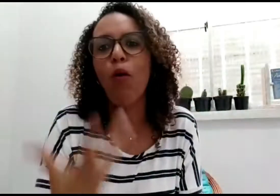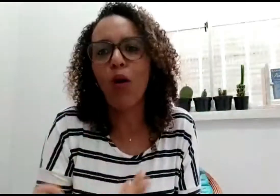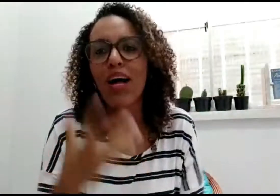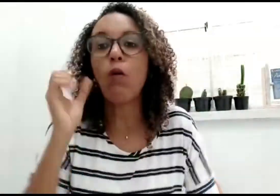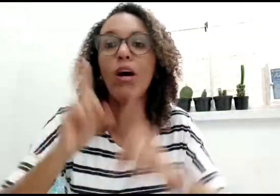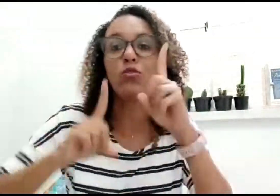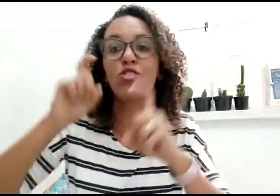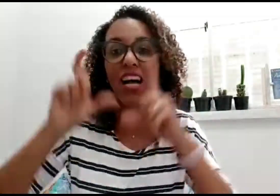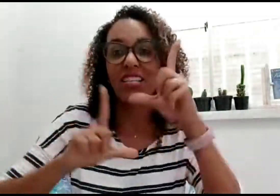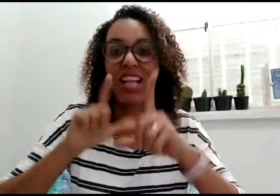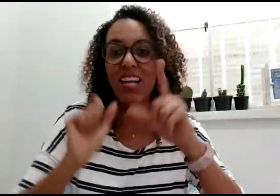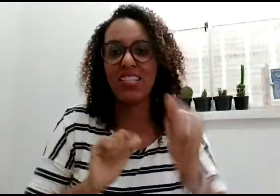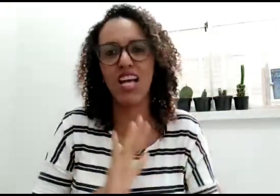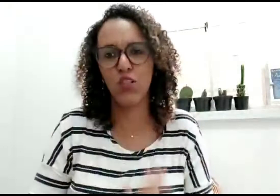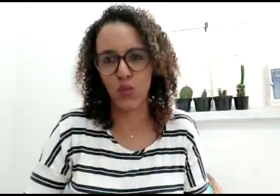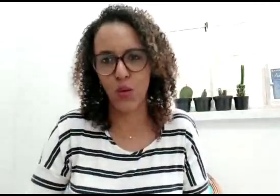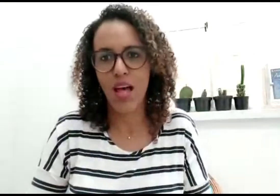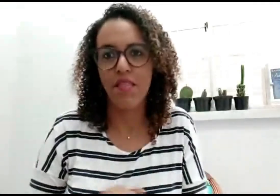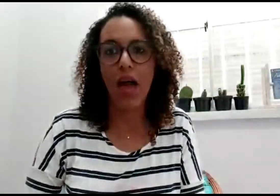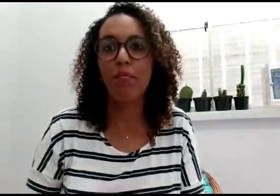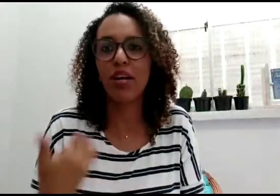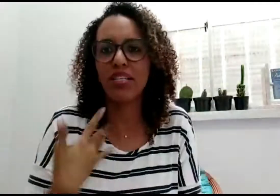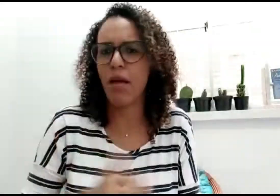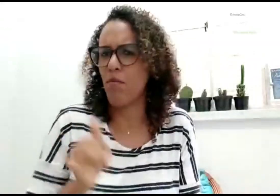boca quando está sinalizando, né? Por exemplo,